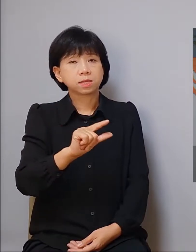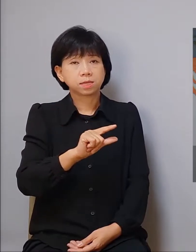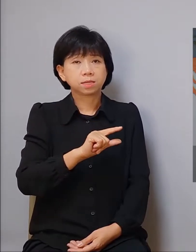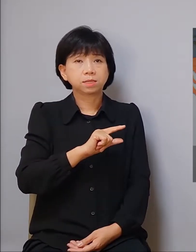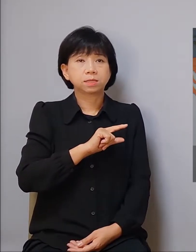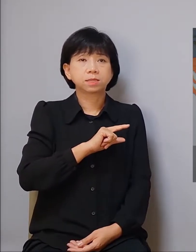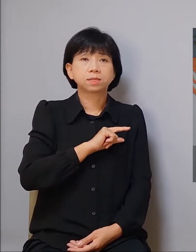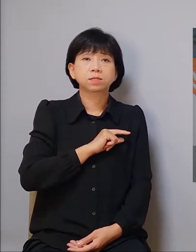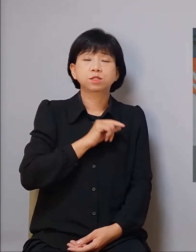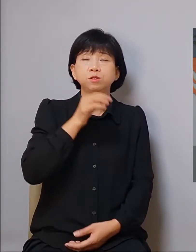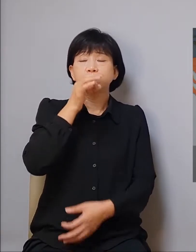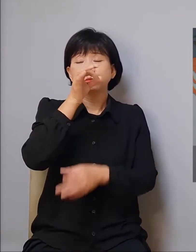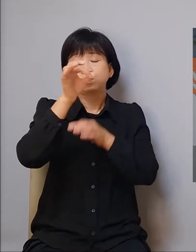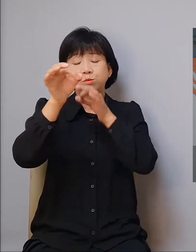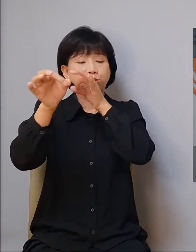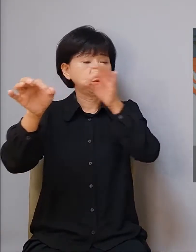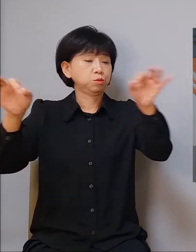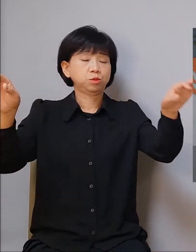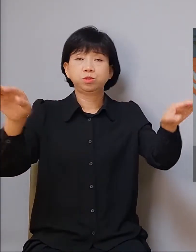주의 이름